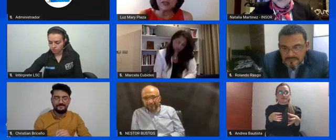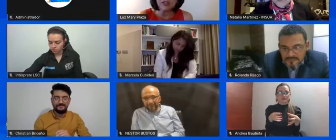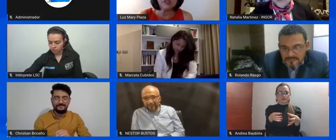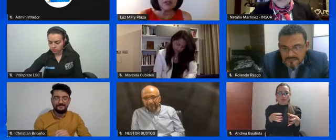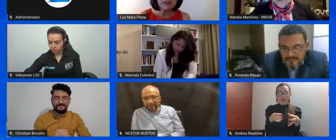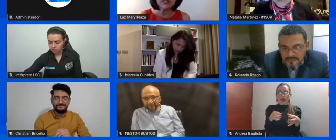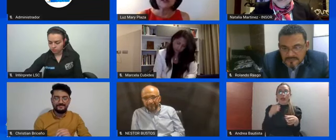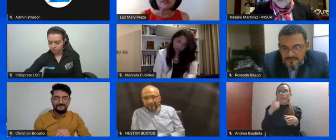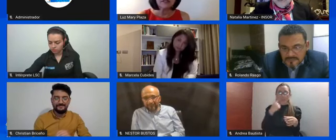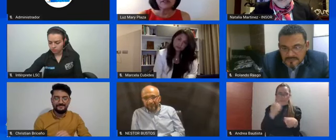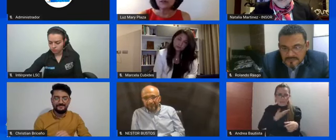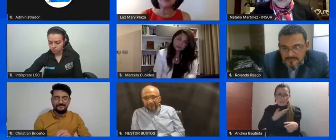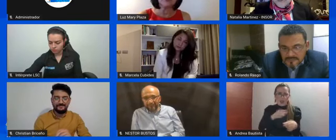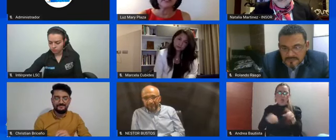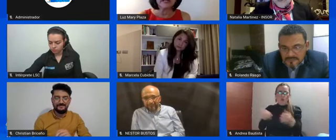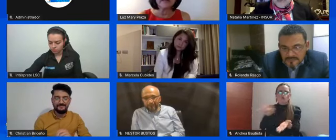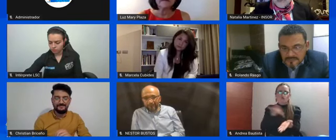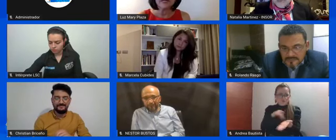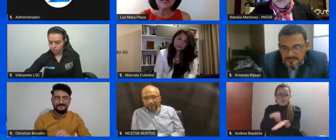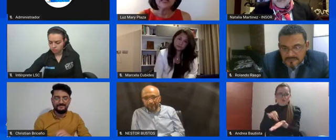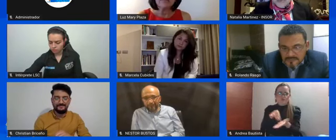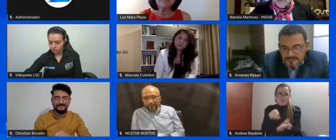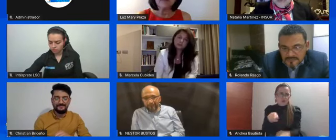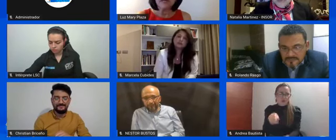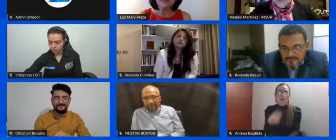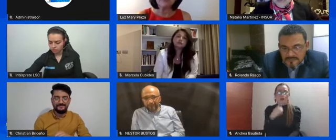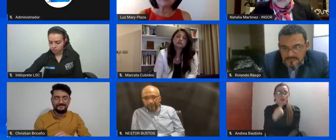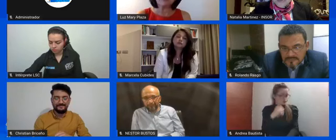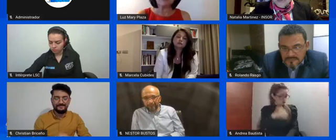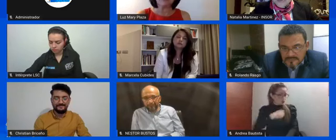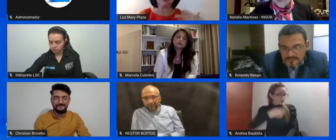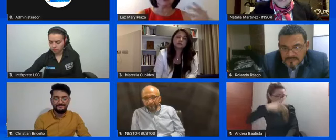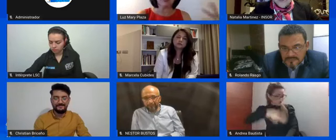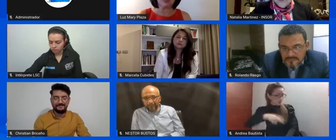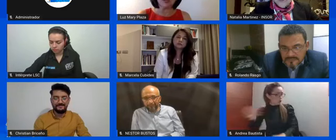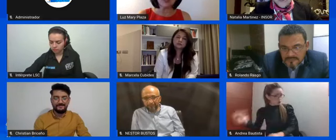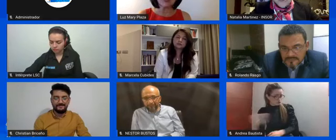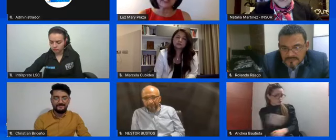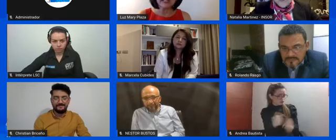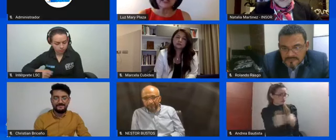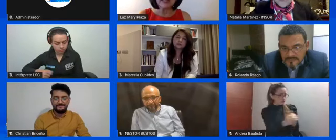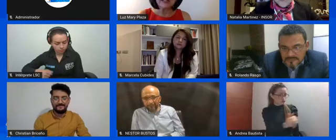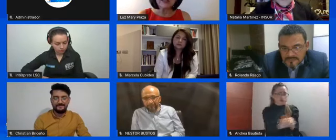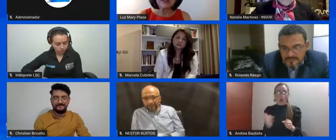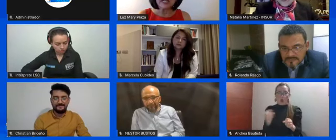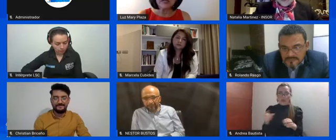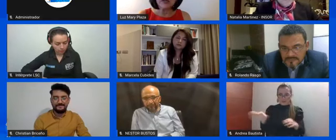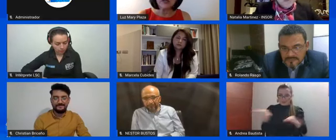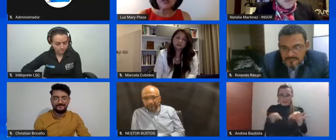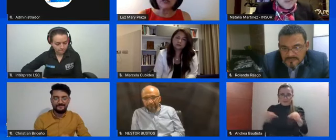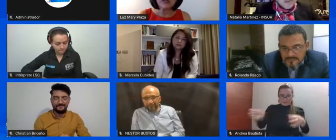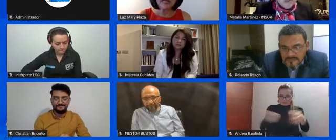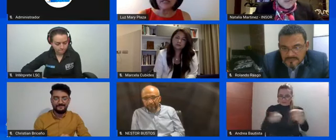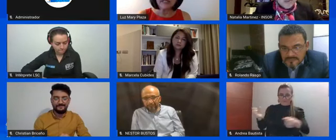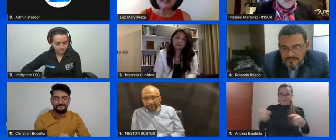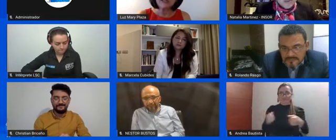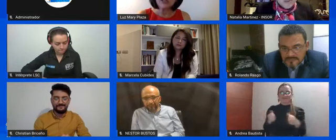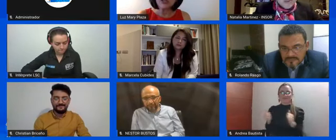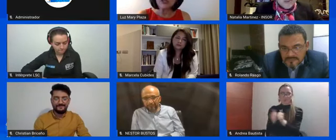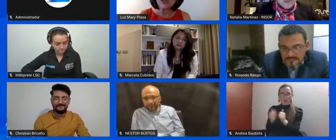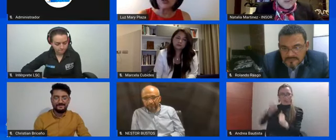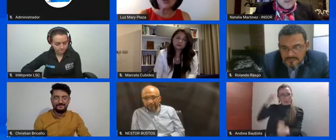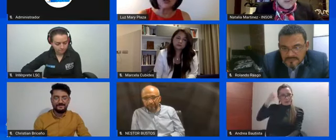padres, los papás, algunos no sabían nada de educación de sordos, dijo, sí, yo lo puedo traer, pero pues los audiólogos son los que